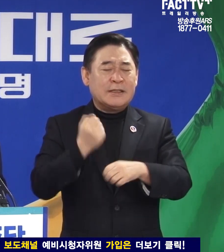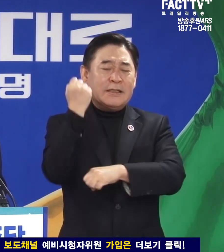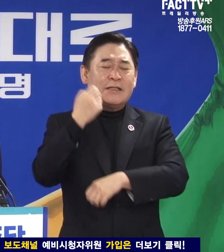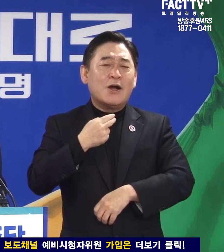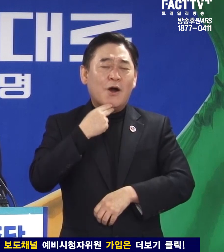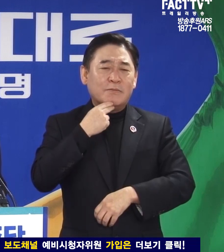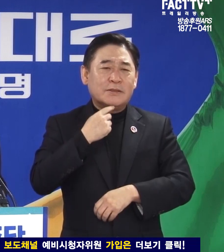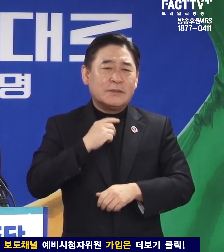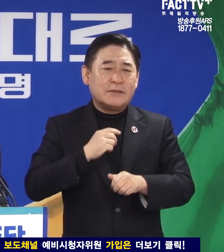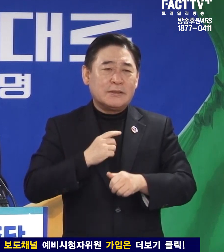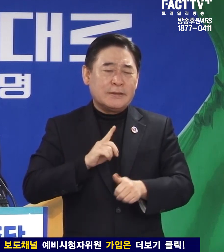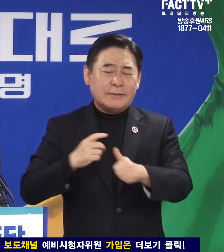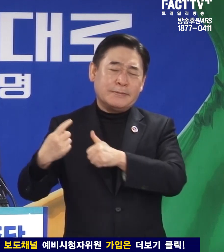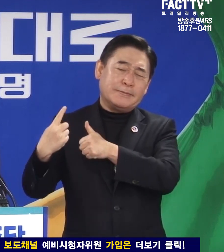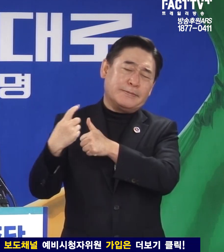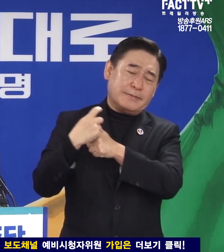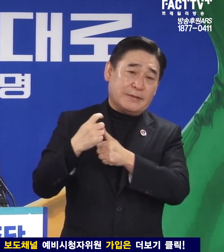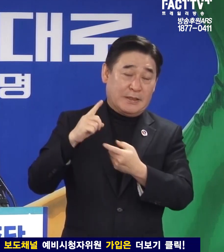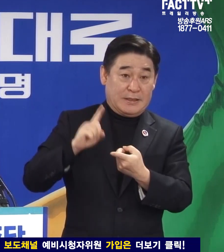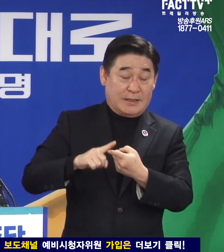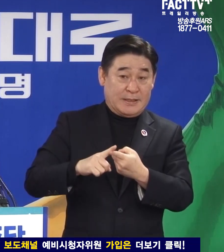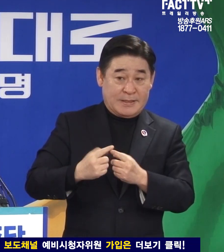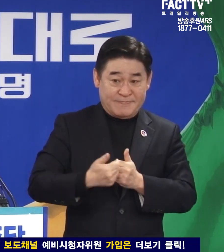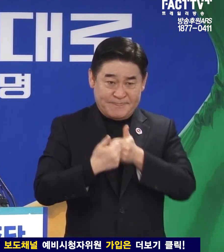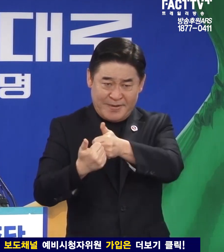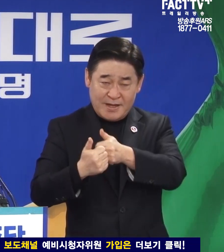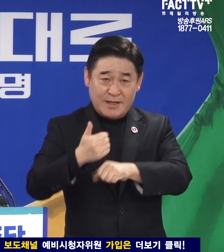대해서 강력 대응해 나갈 것입니다.